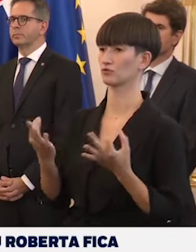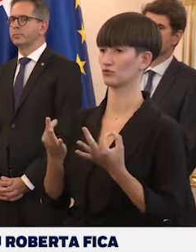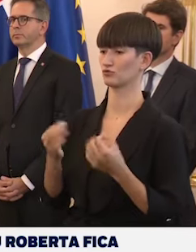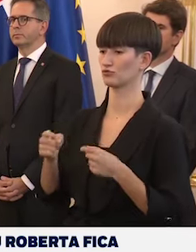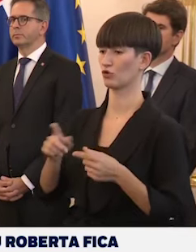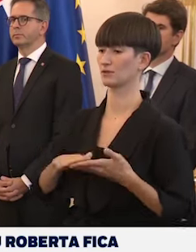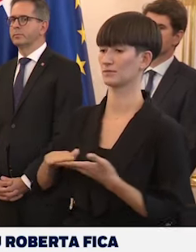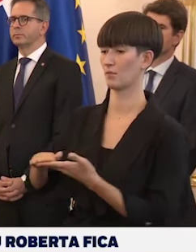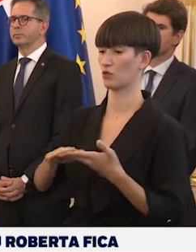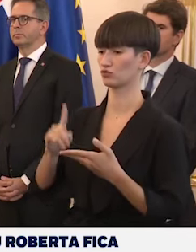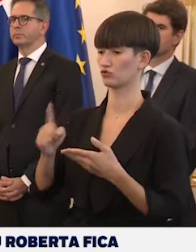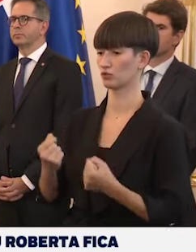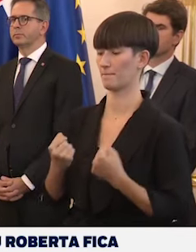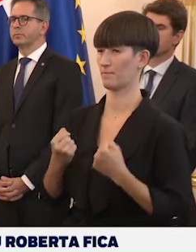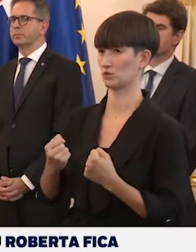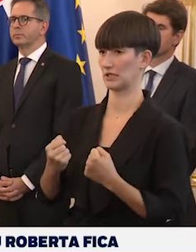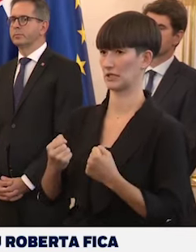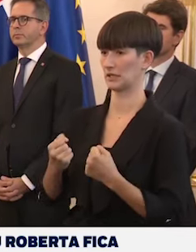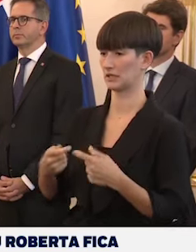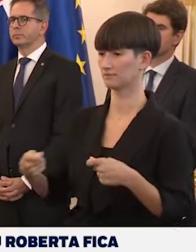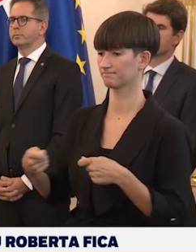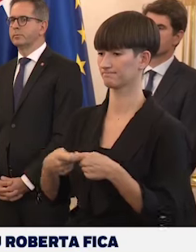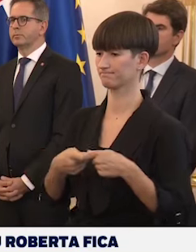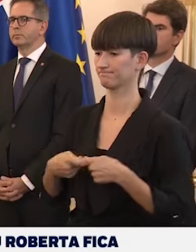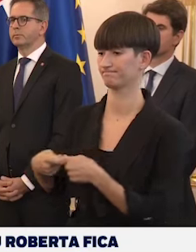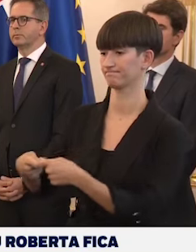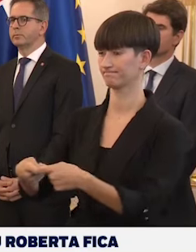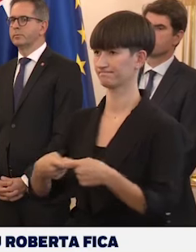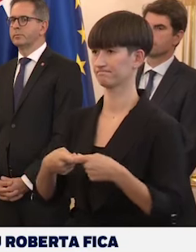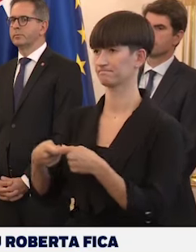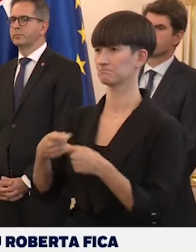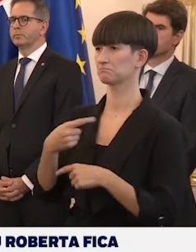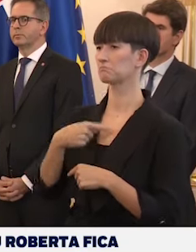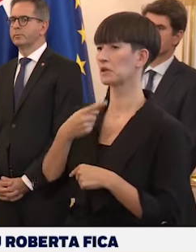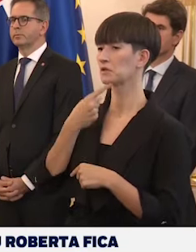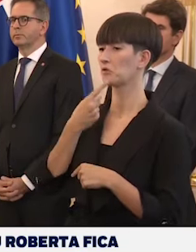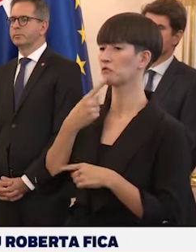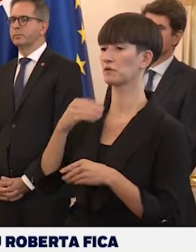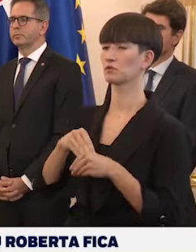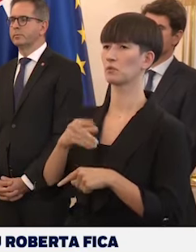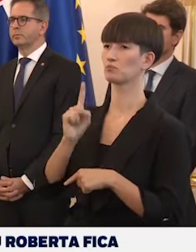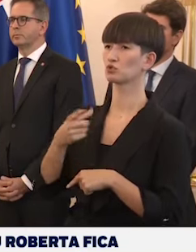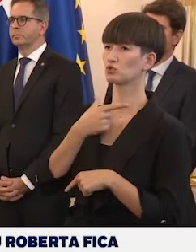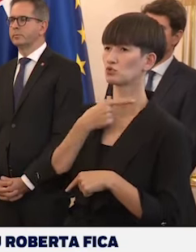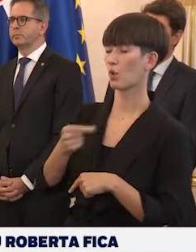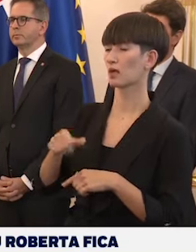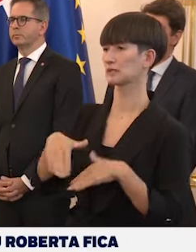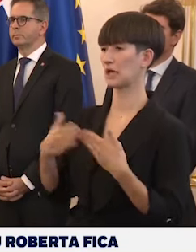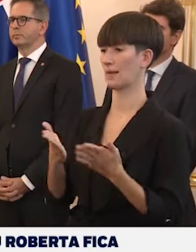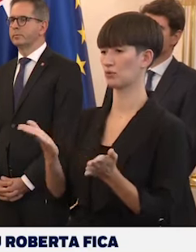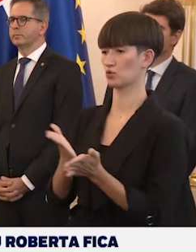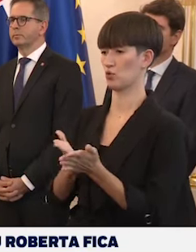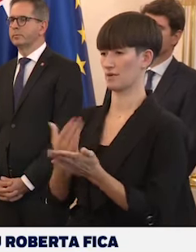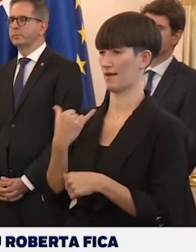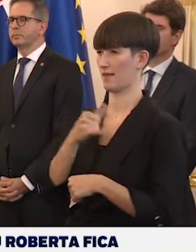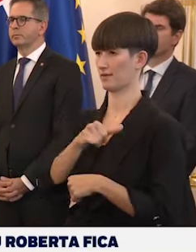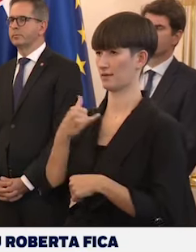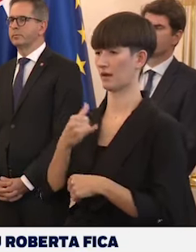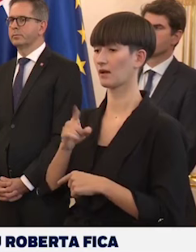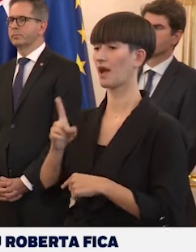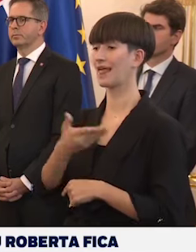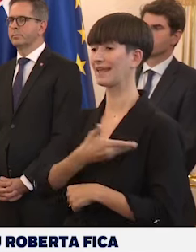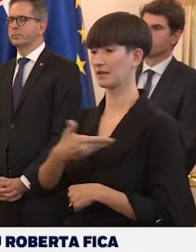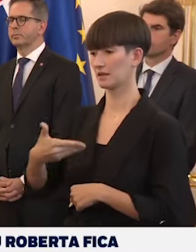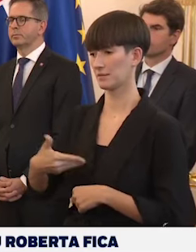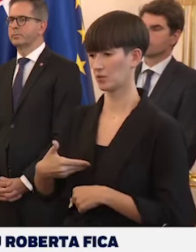spoločenskej súdržnosti. Nehovorím o naivnom súhlase alebo neúprimnej zhode. K demokracii rozdielnosti prirodzene